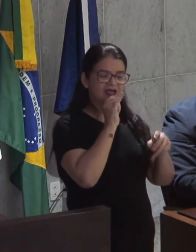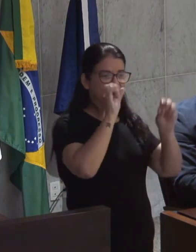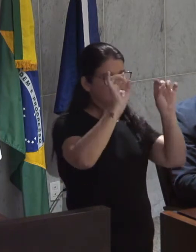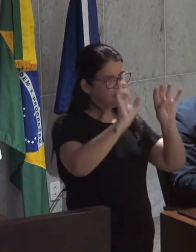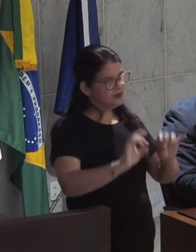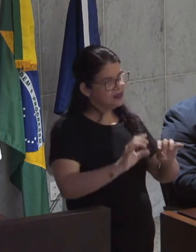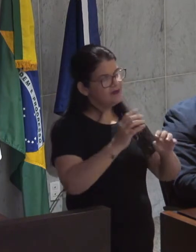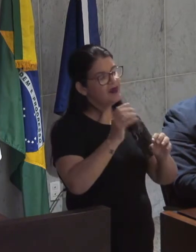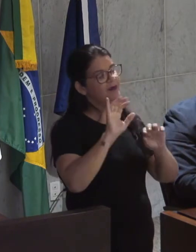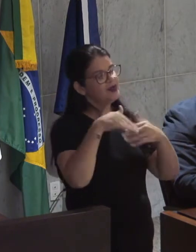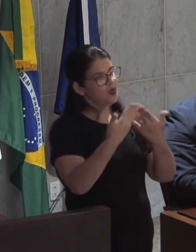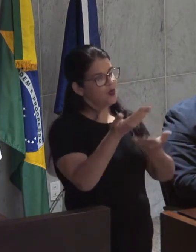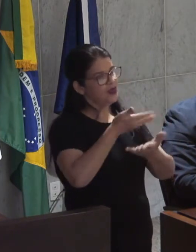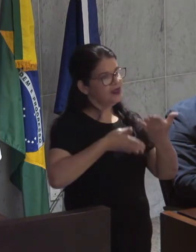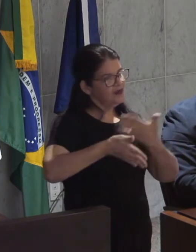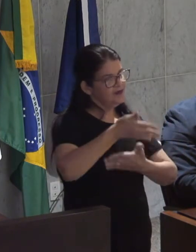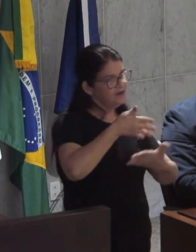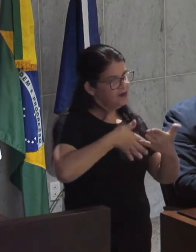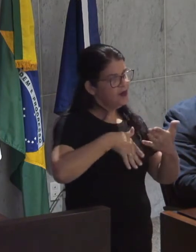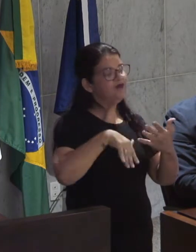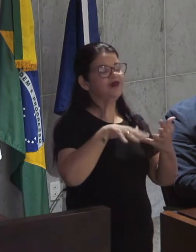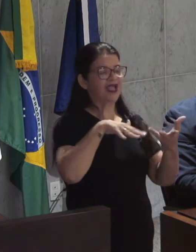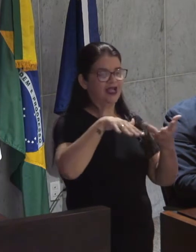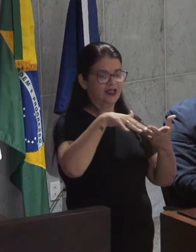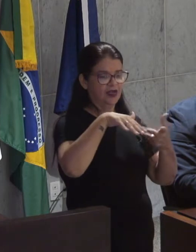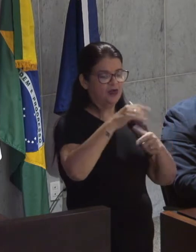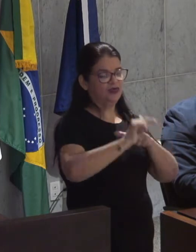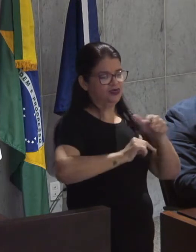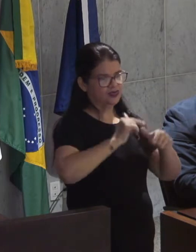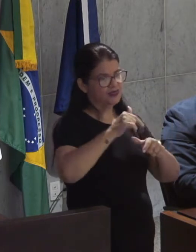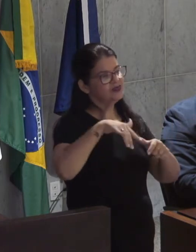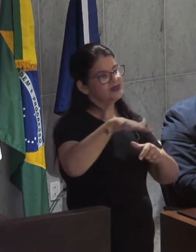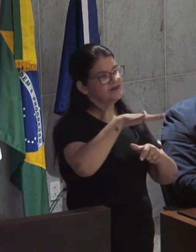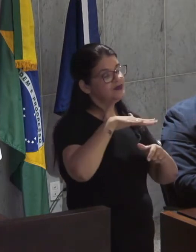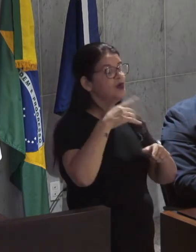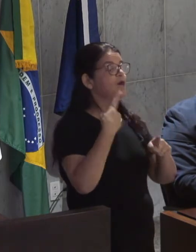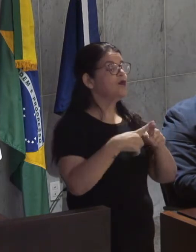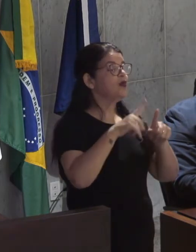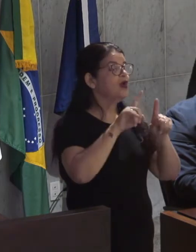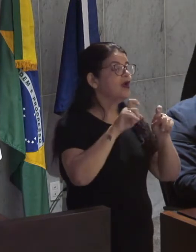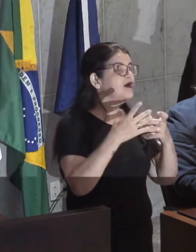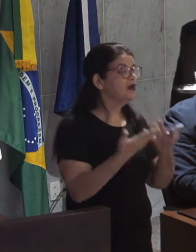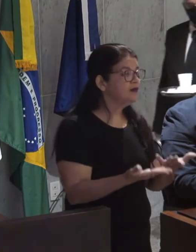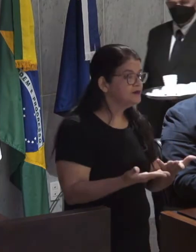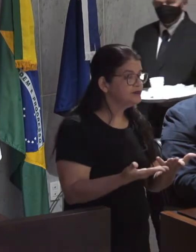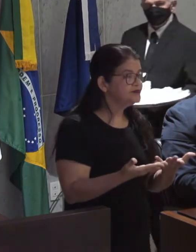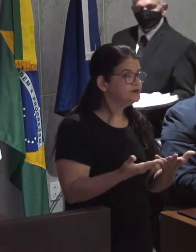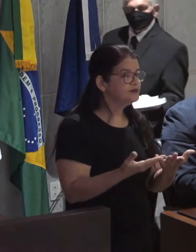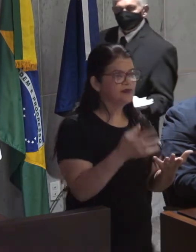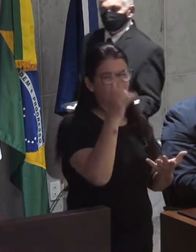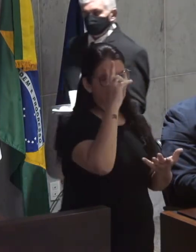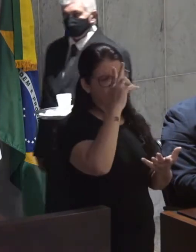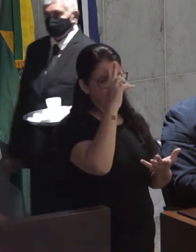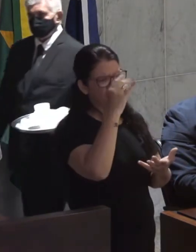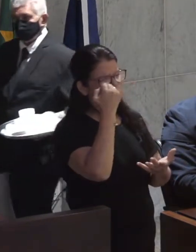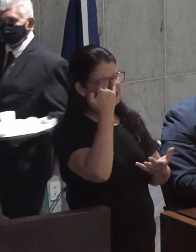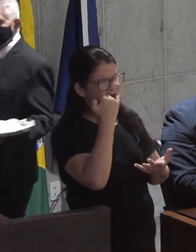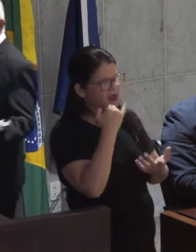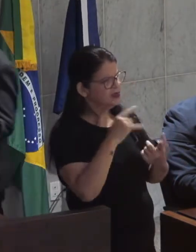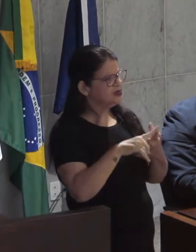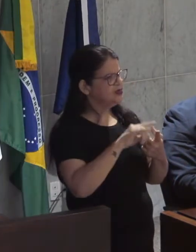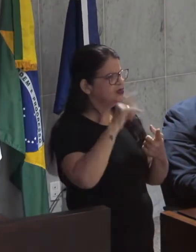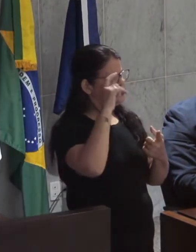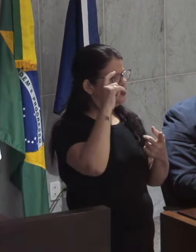envolve categorias do serviço público. Por que é que eu digo isso? Eu não lembro se foi Exaltino ou se foi